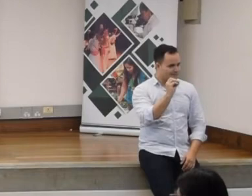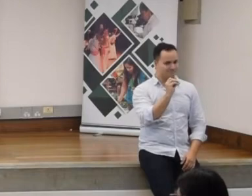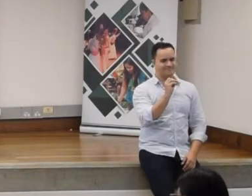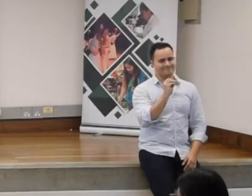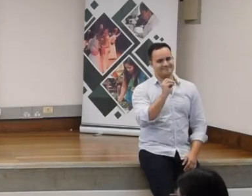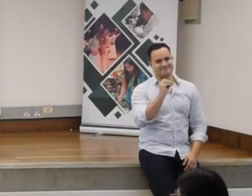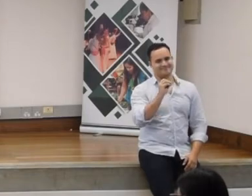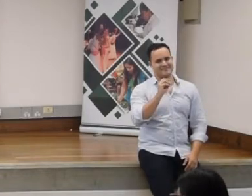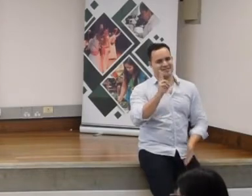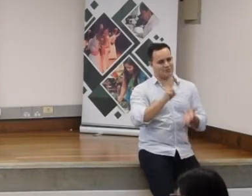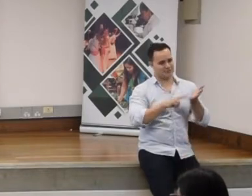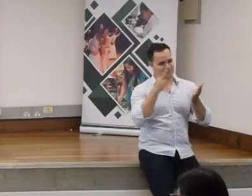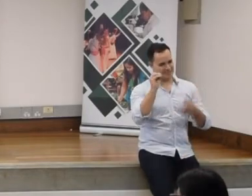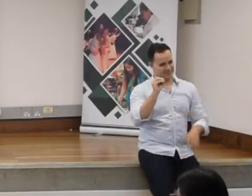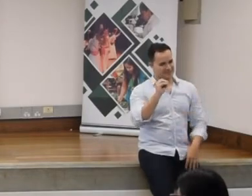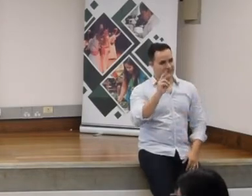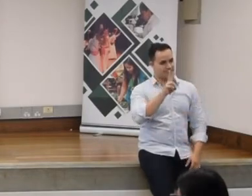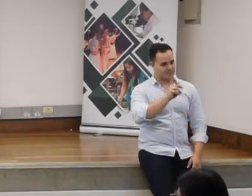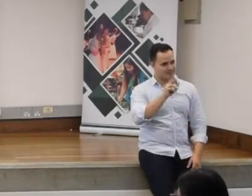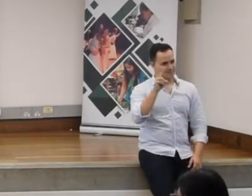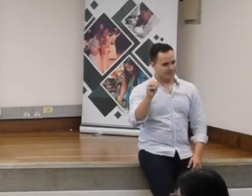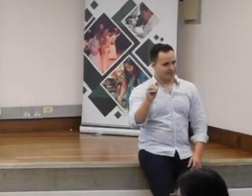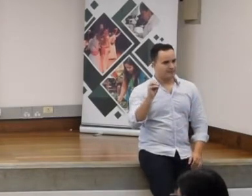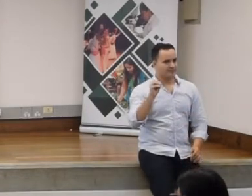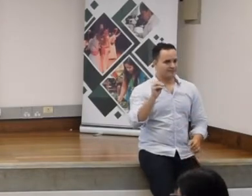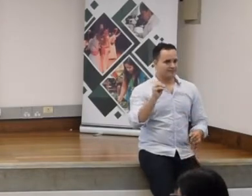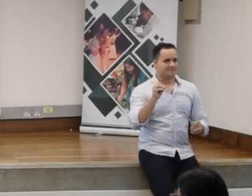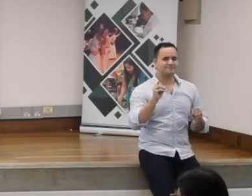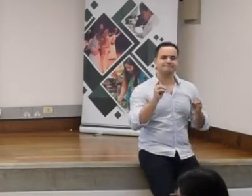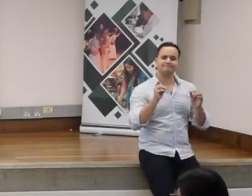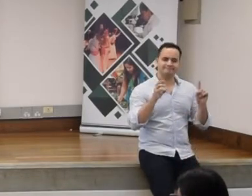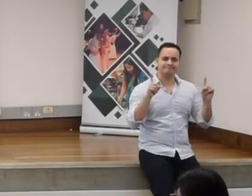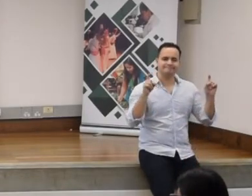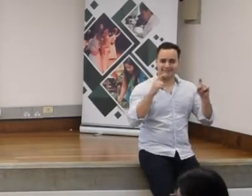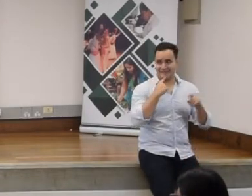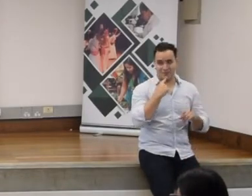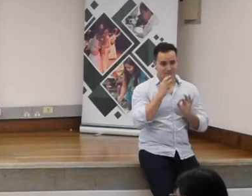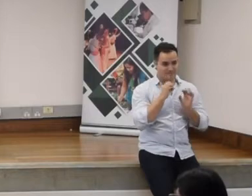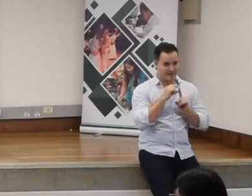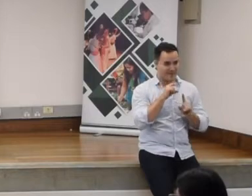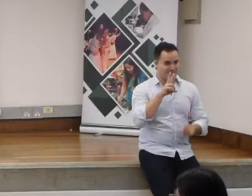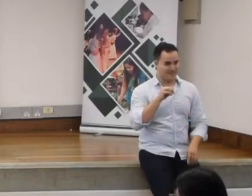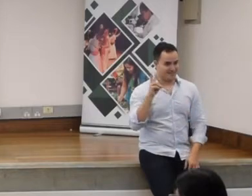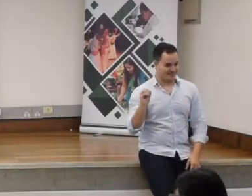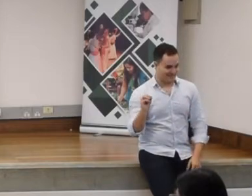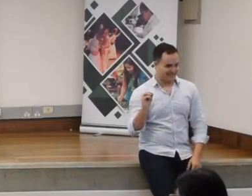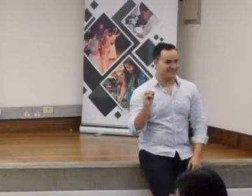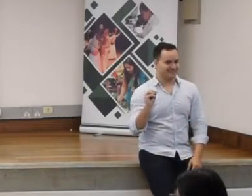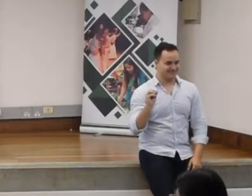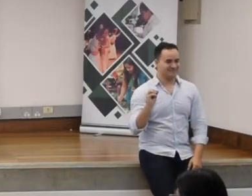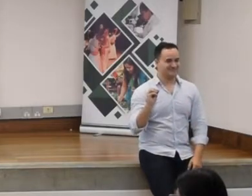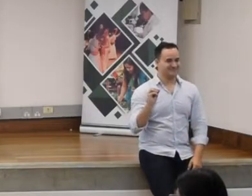podamos pensar qué no hemos hecho y que deberíamos estarle aportando